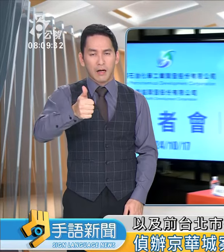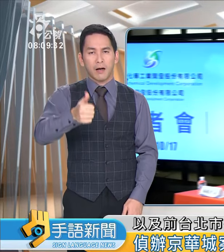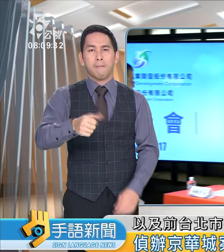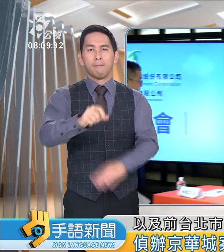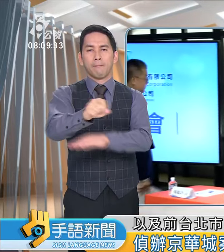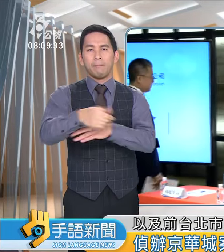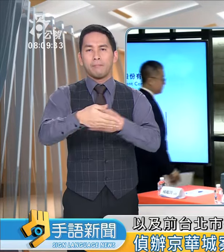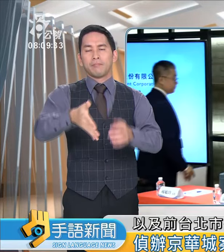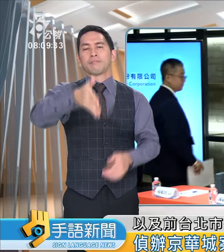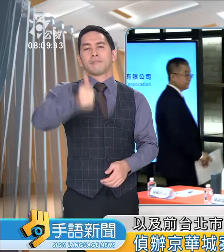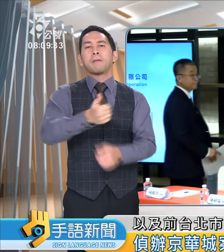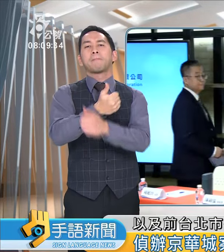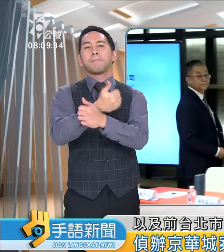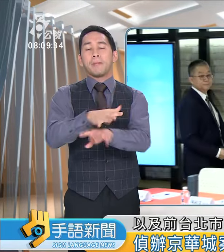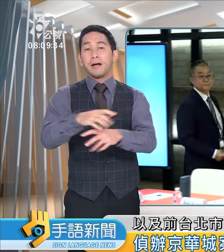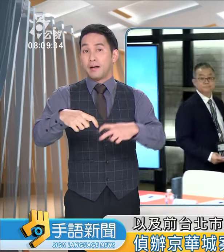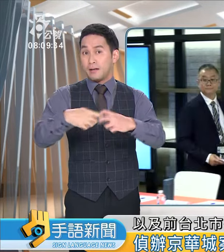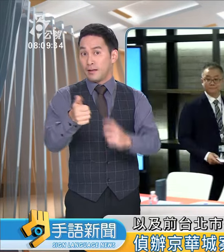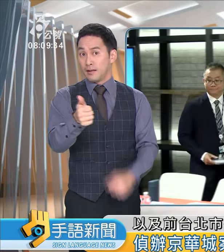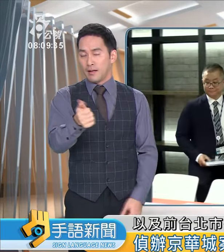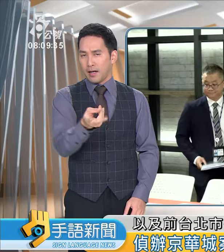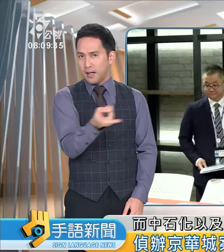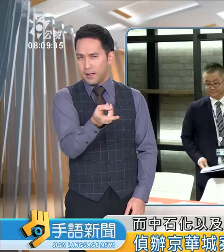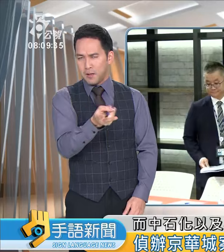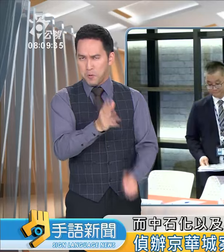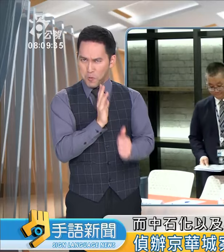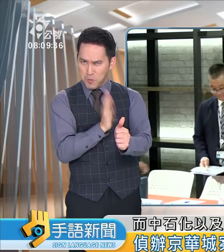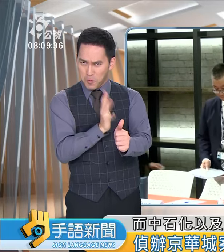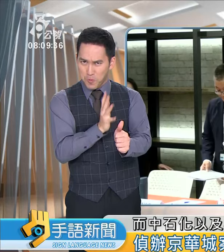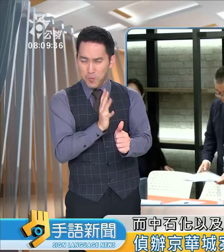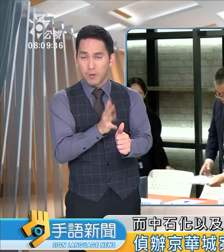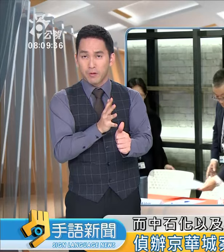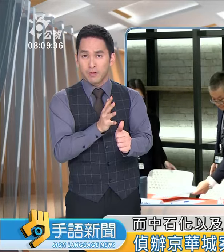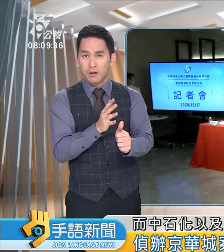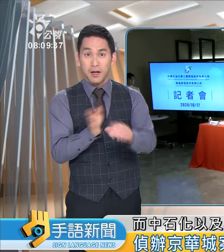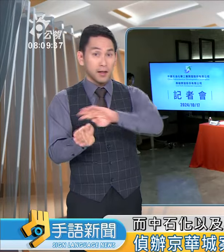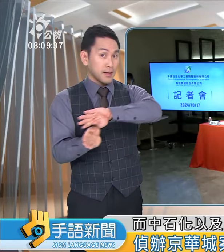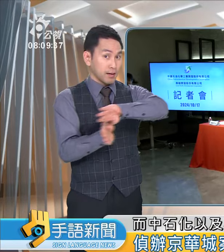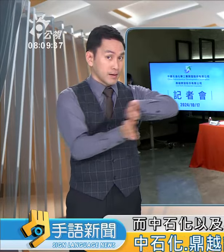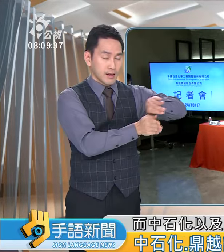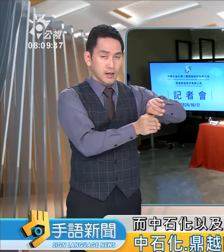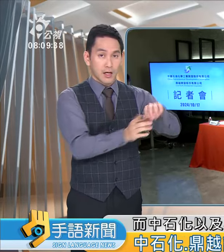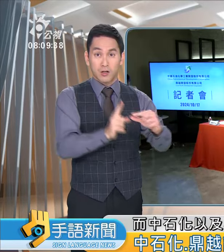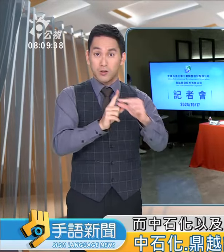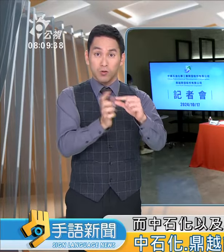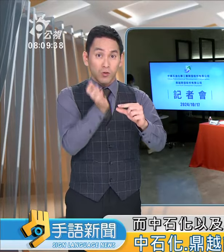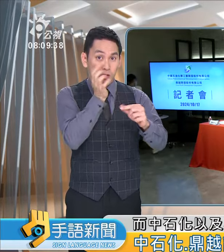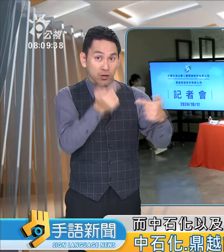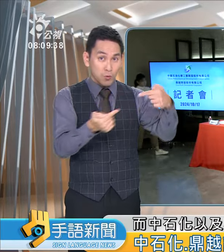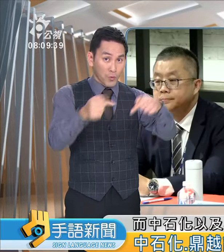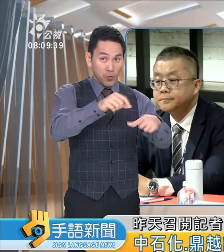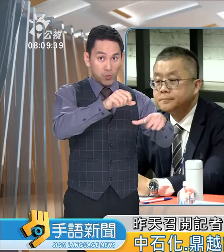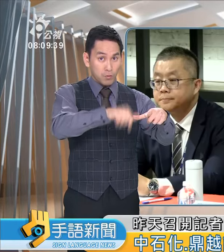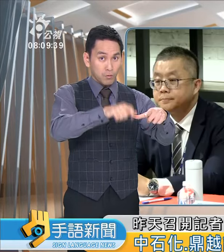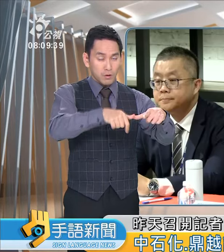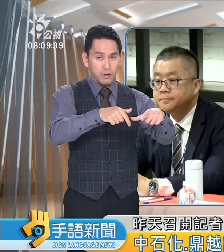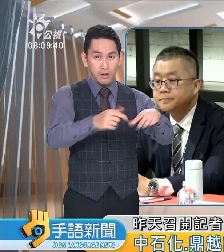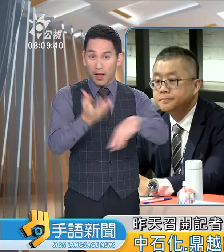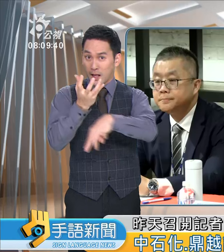主任李文宗等人，而中石化以及鼎越开发昨天召开了